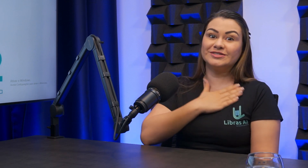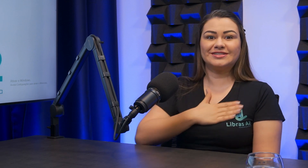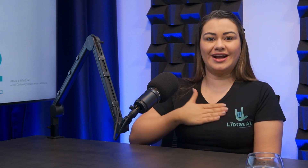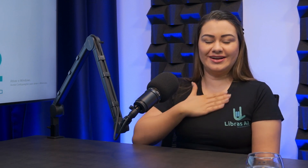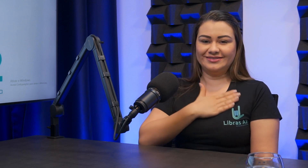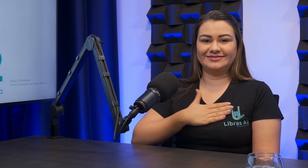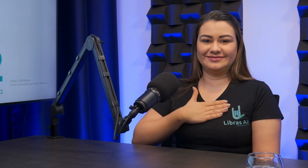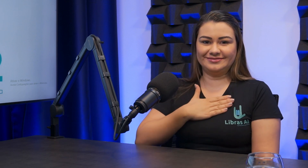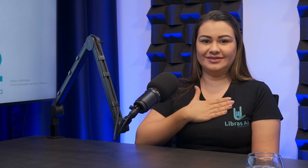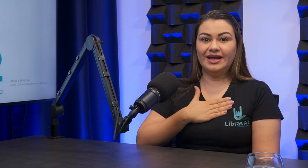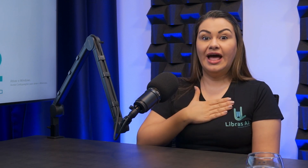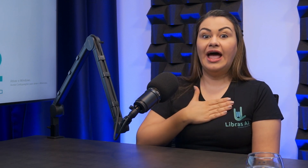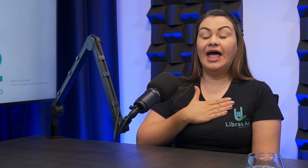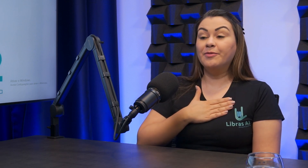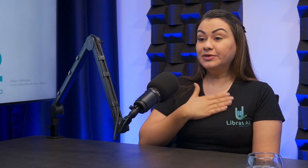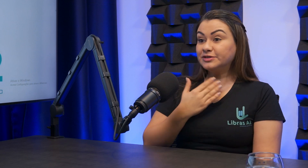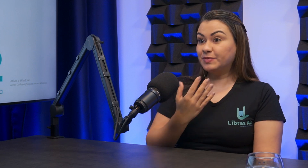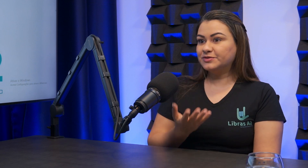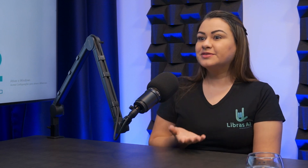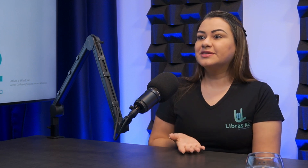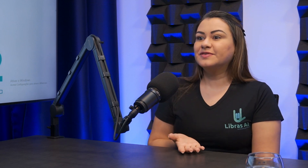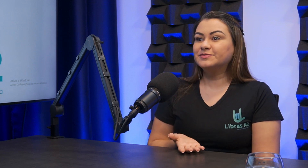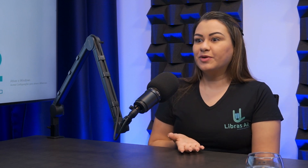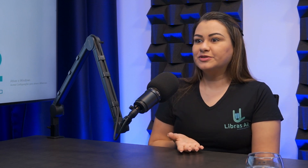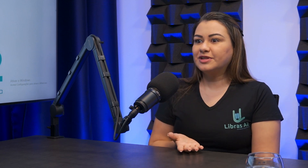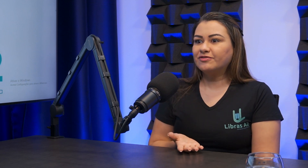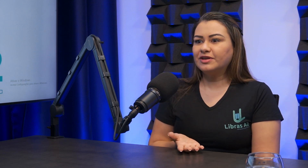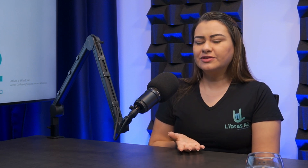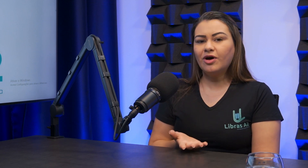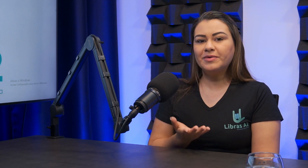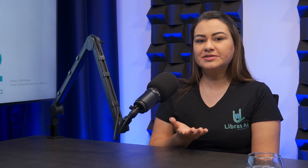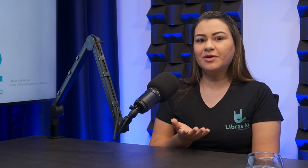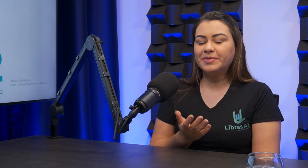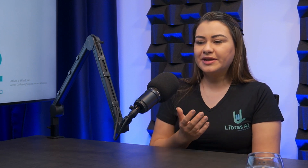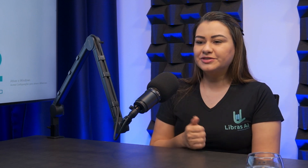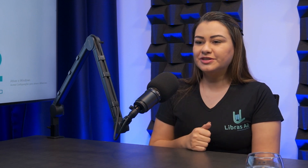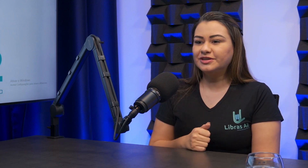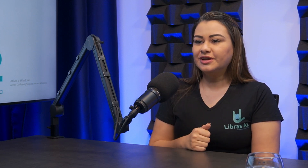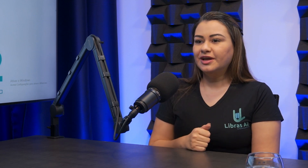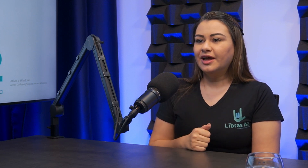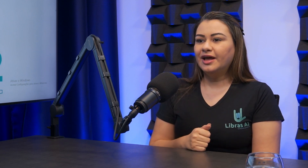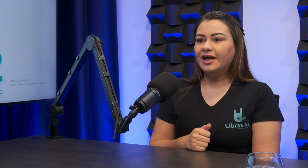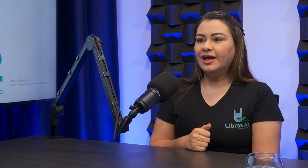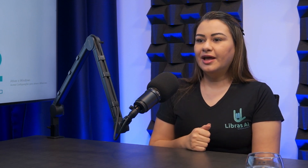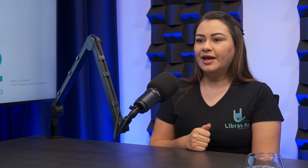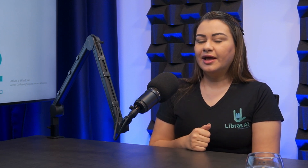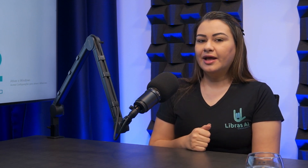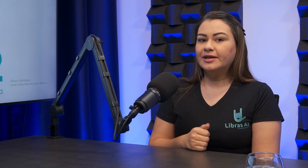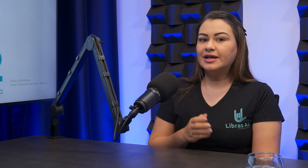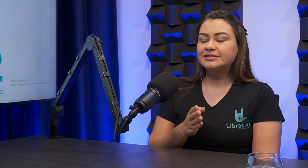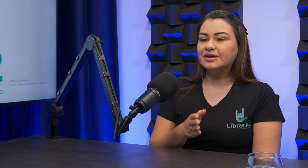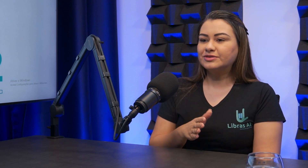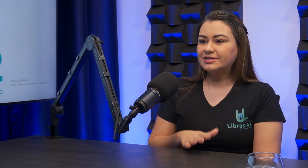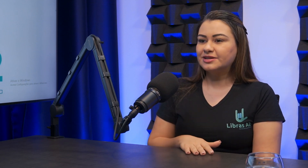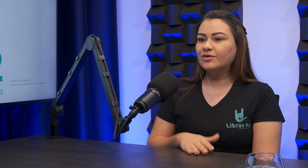Gostar. Muitas pessoas às vezes podem estar falando, mas eu aprendi na saudação